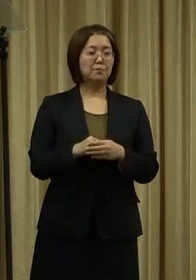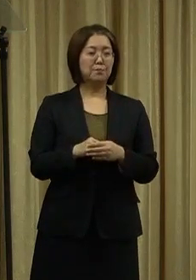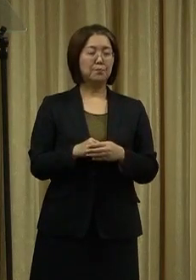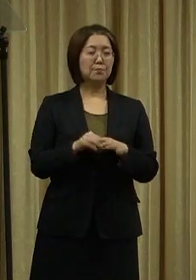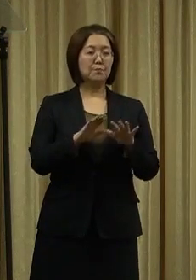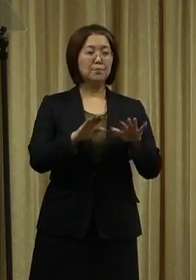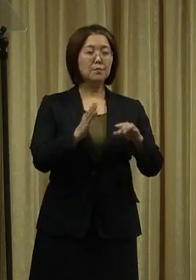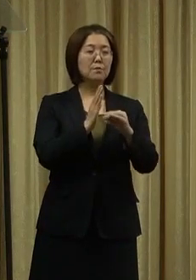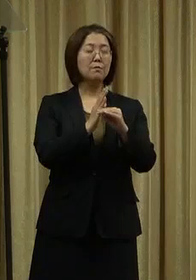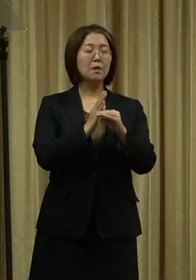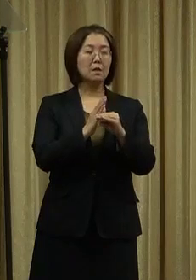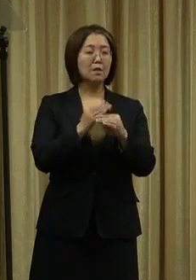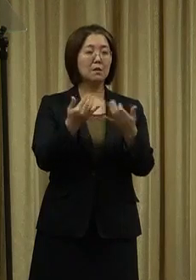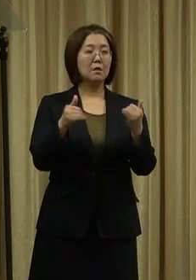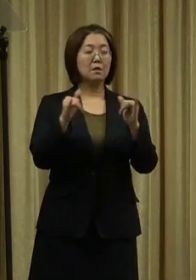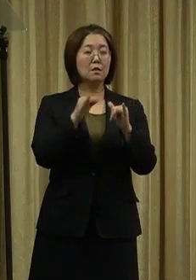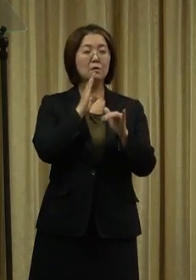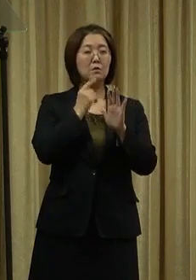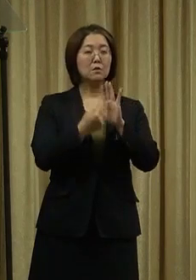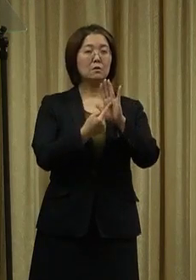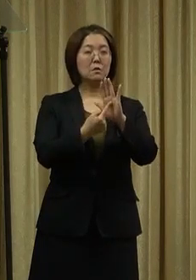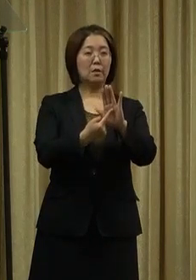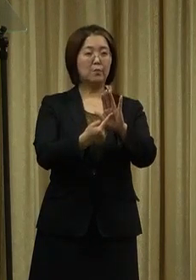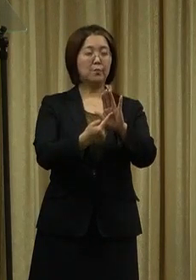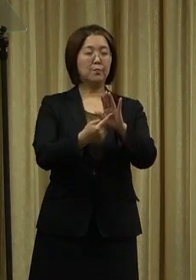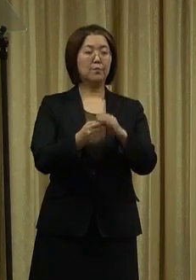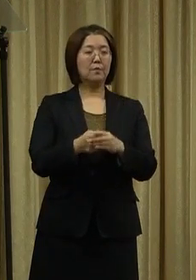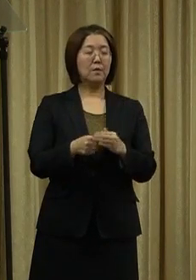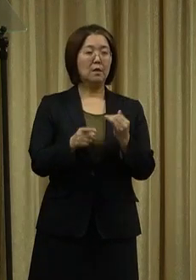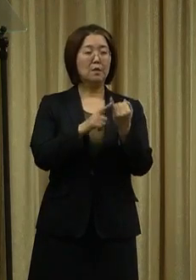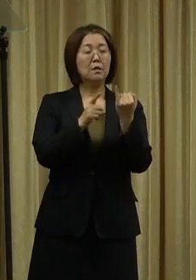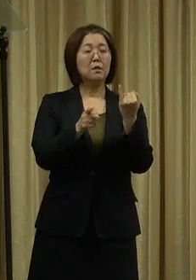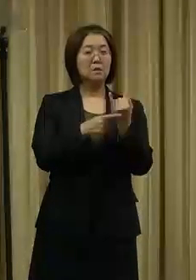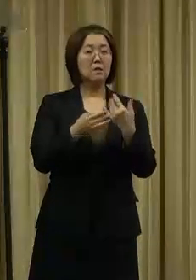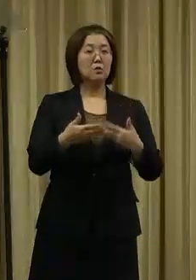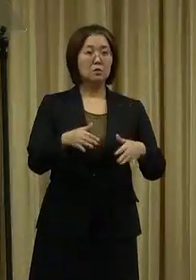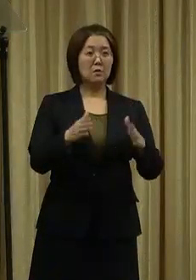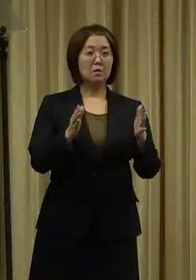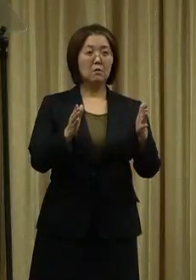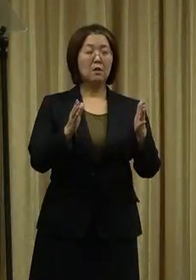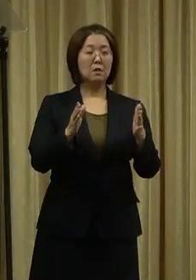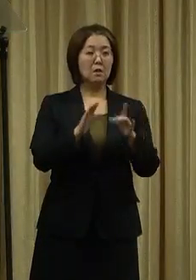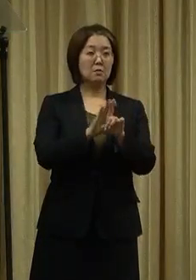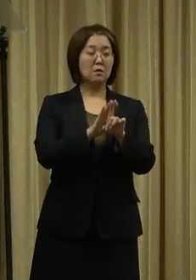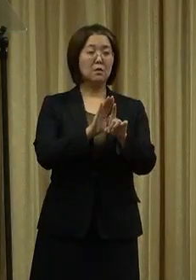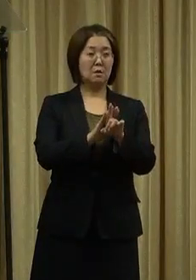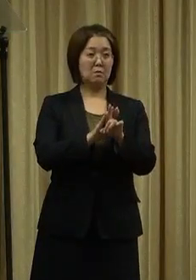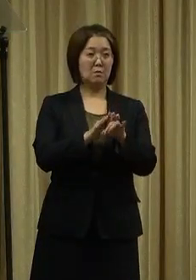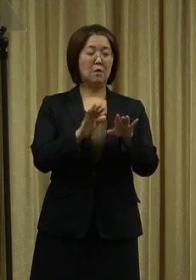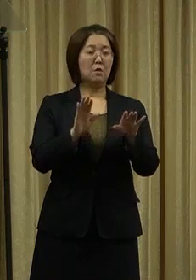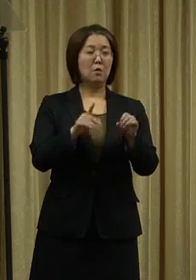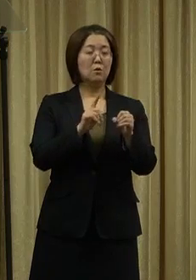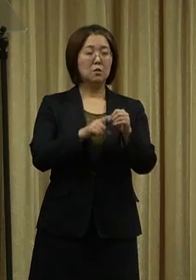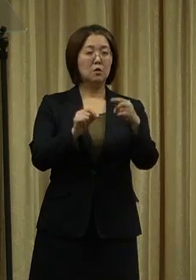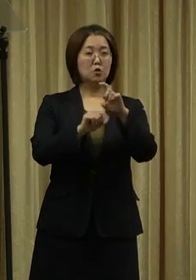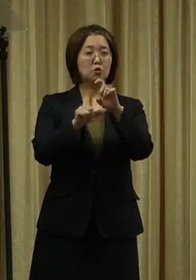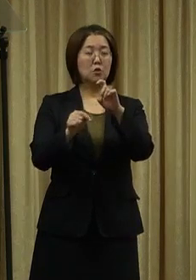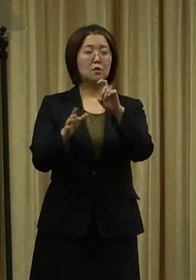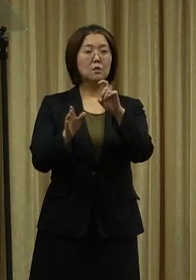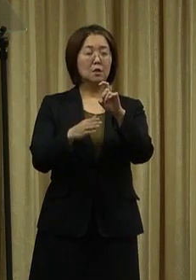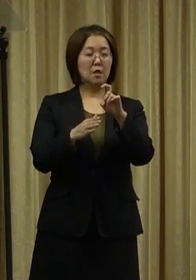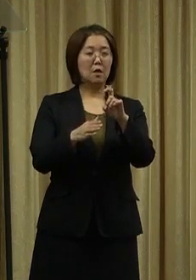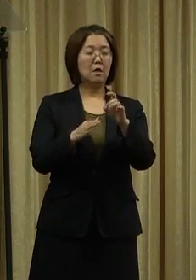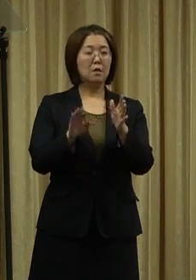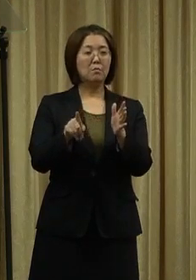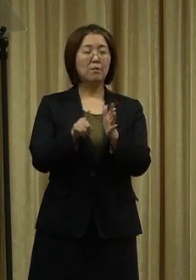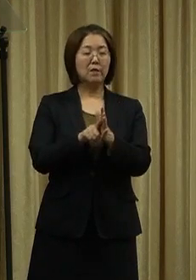次に子ども真ん中社会の実現です。妊娠出産期における支援として、今年10月からこれまで県の